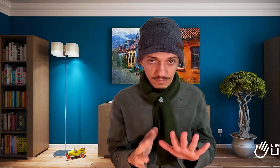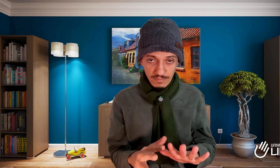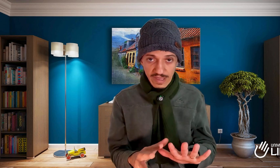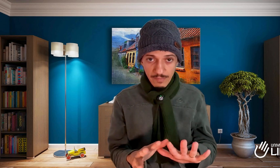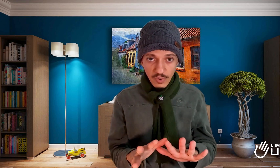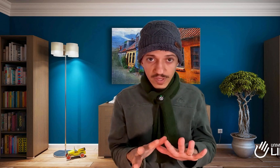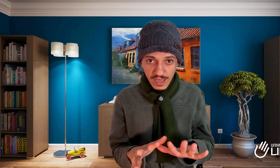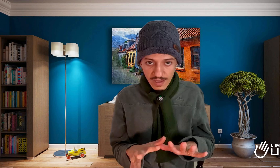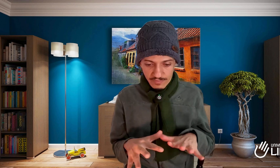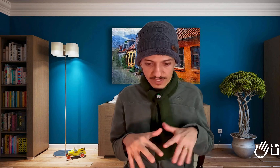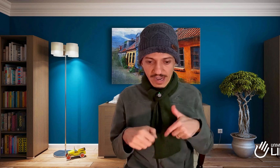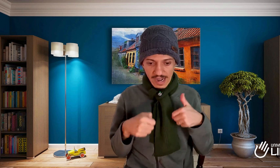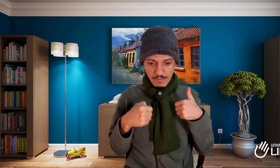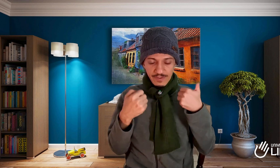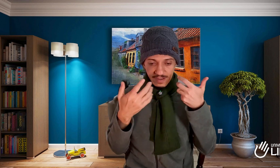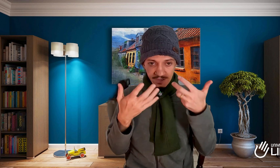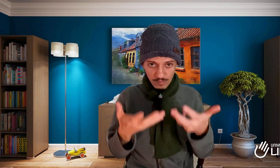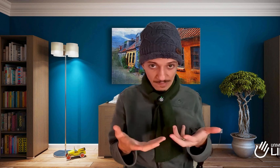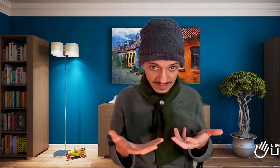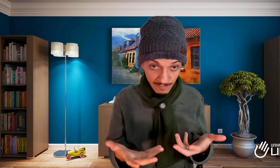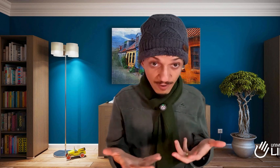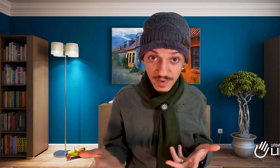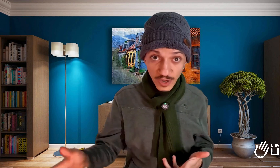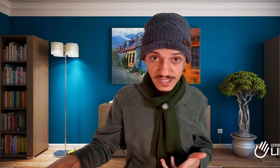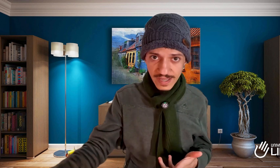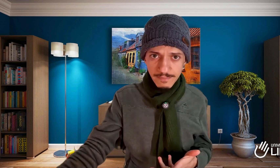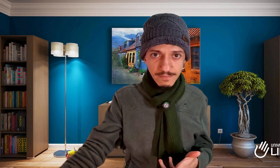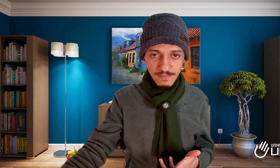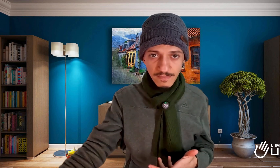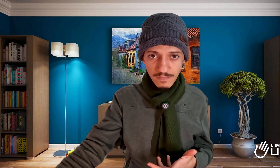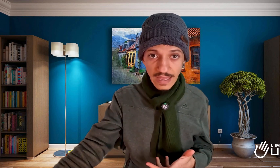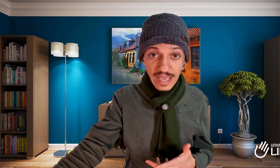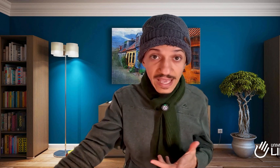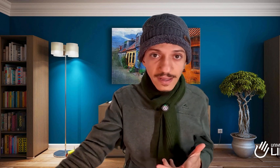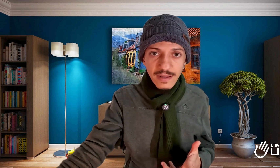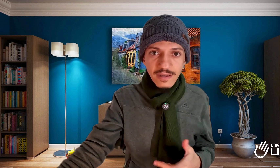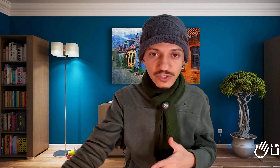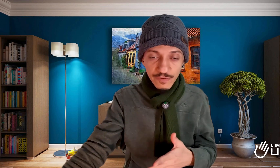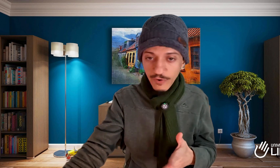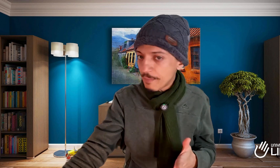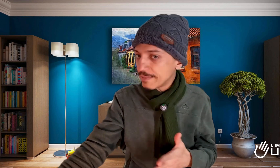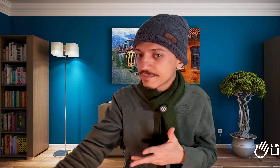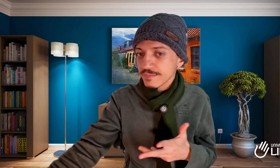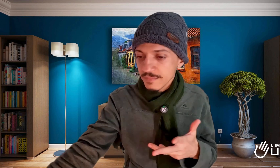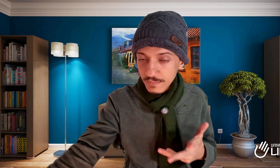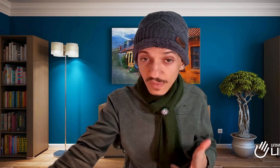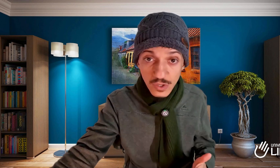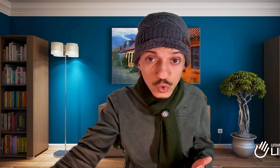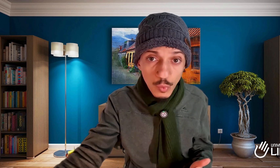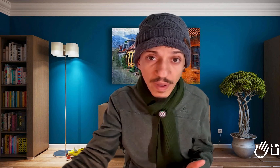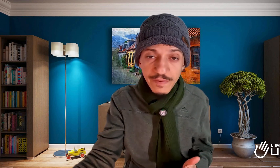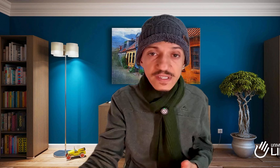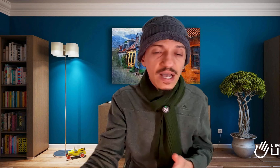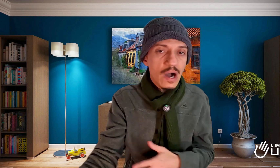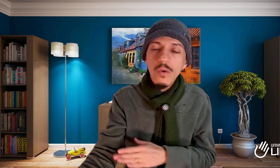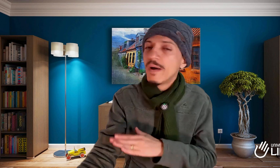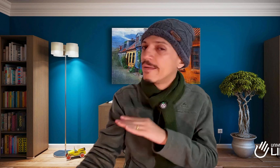é porque você acaba ficando numa plataforma 2D e de forma superficial,